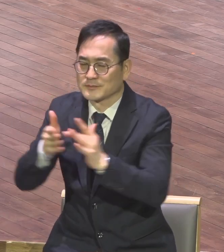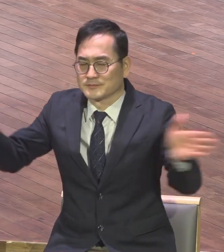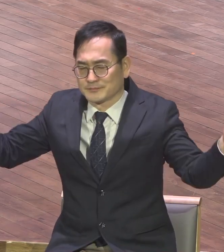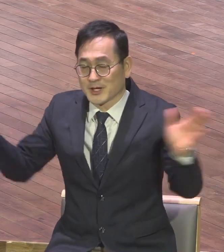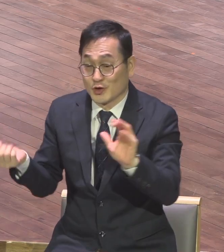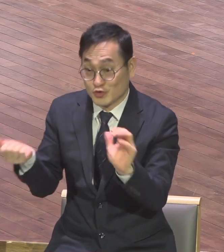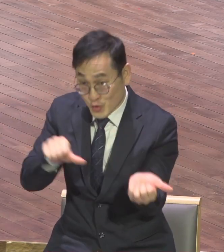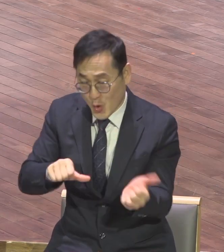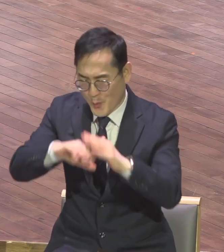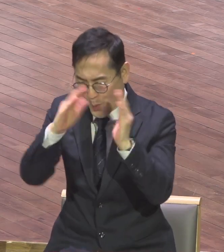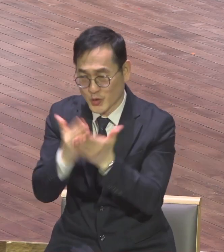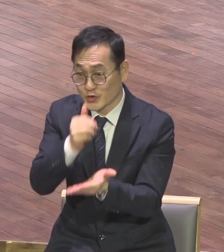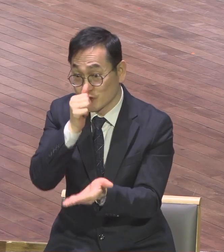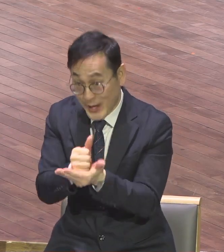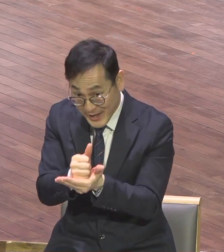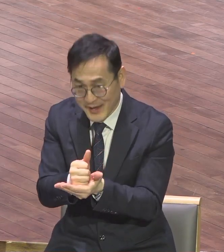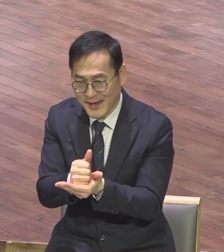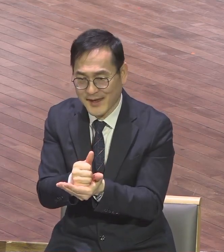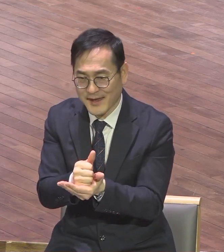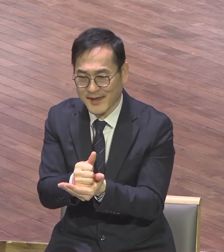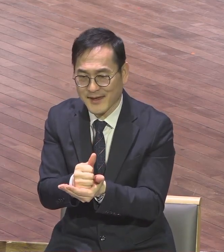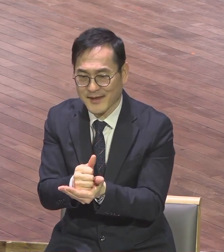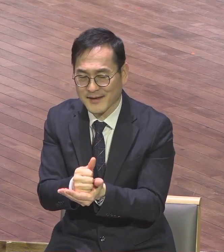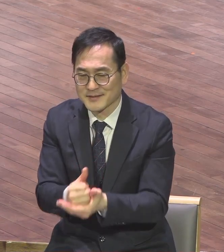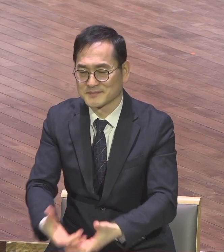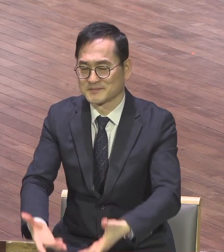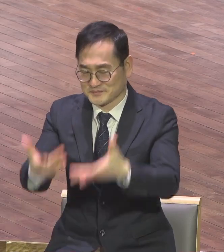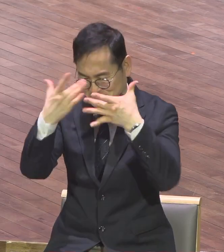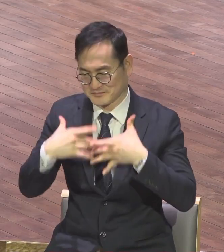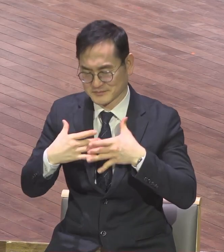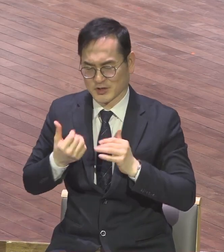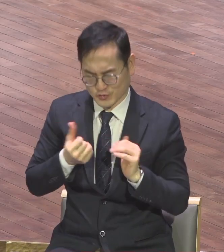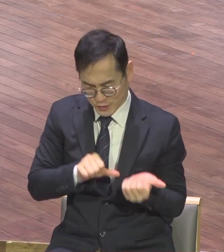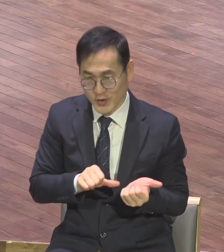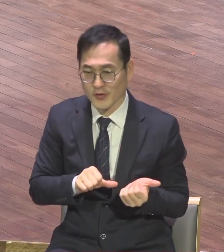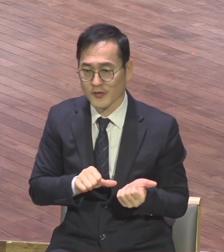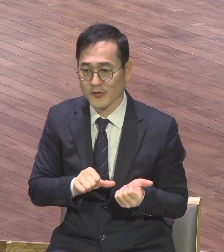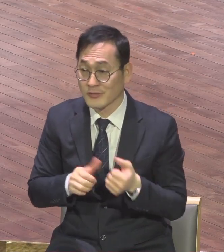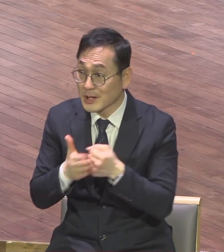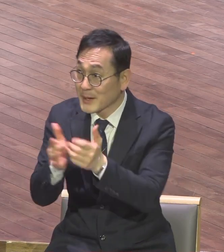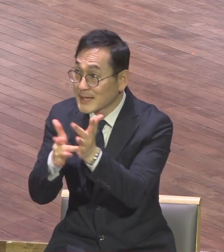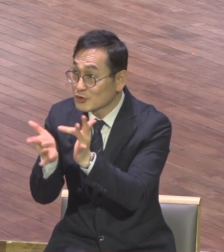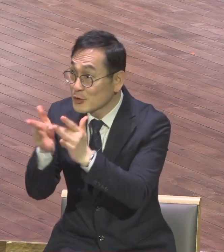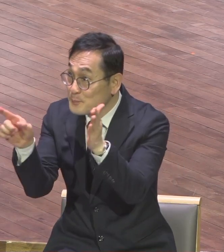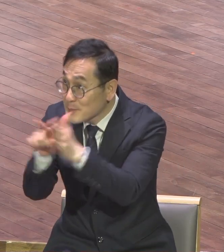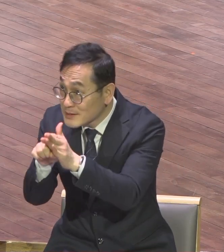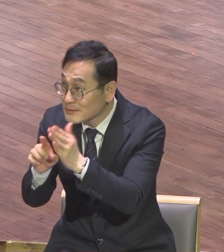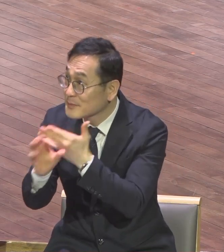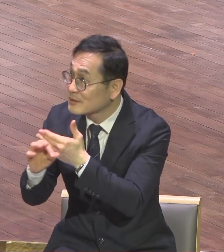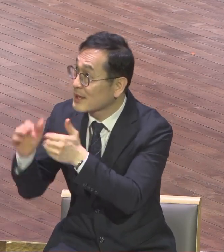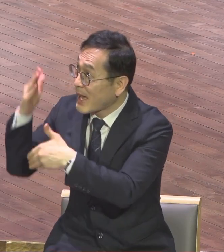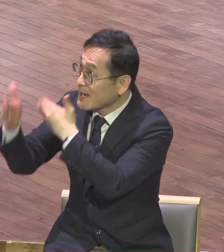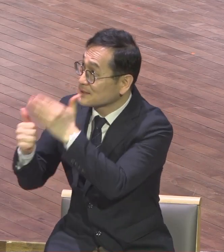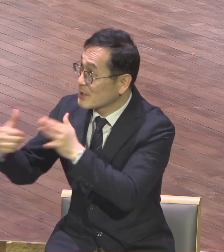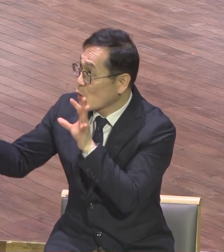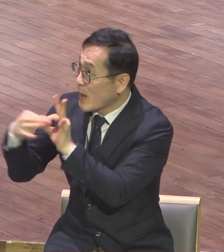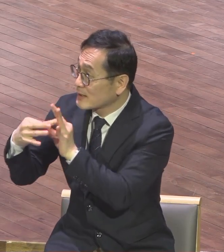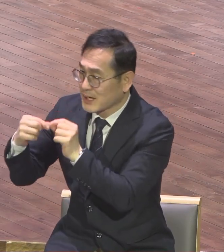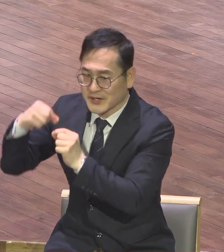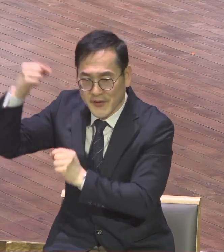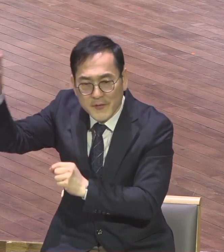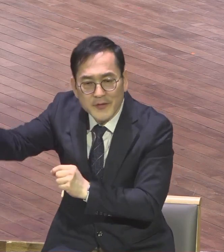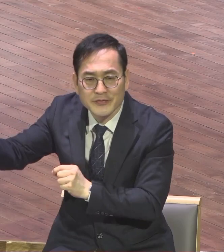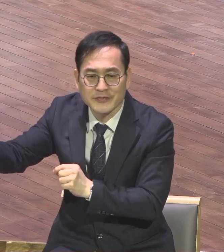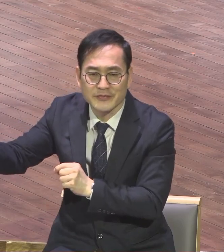사하셨어요. 모든 죄값을 지불하셨습니다. 그래서 예수 그리스도를 믿으면 영원히 내가 성격이 어떻든 삶이 어떻든